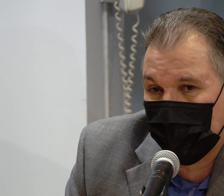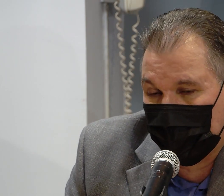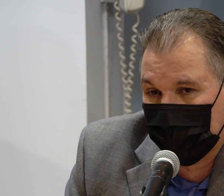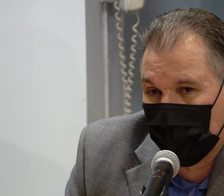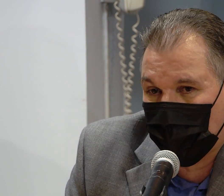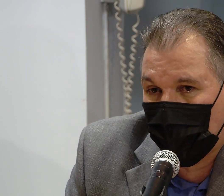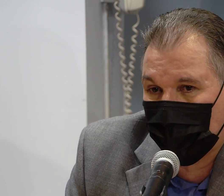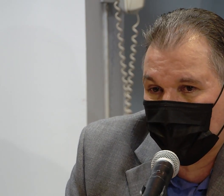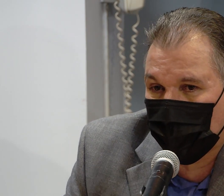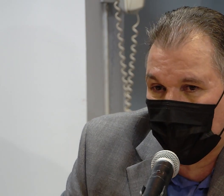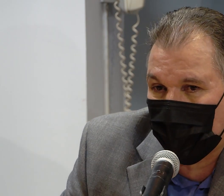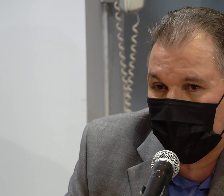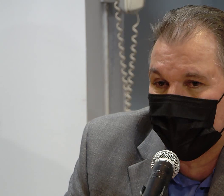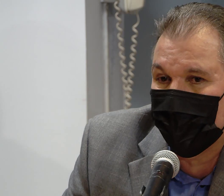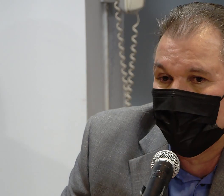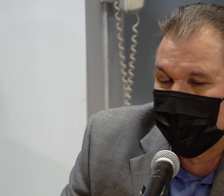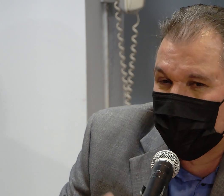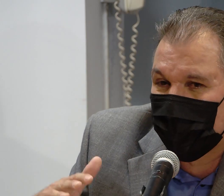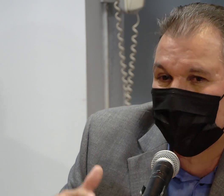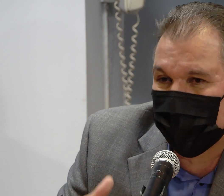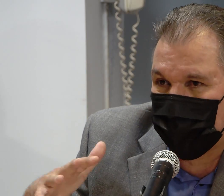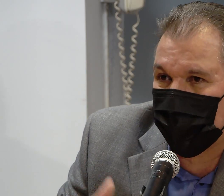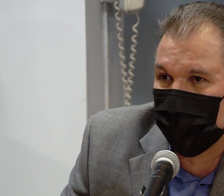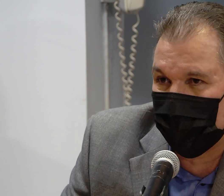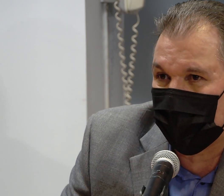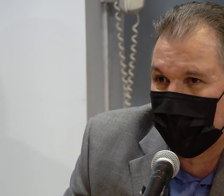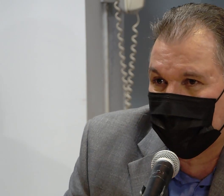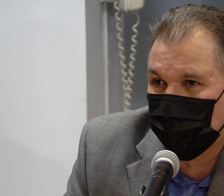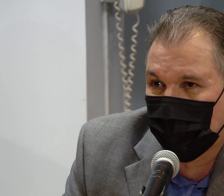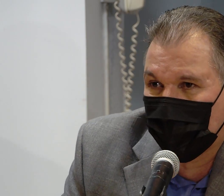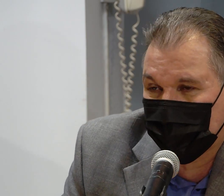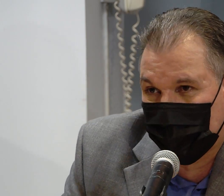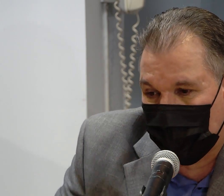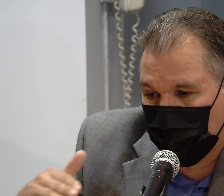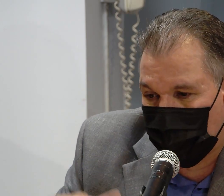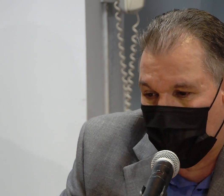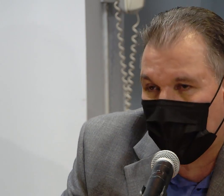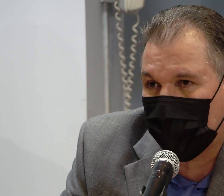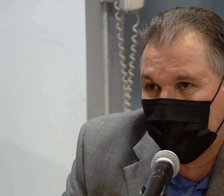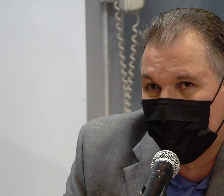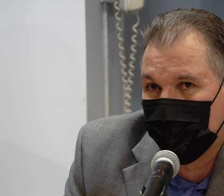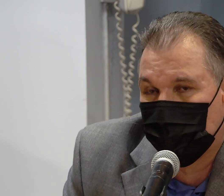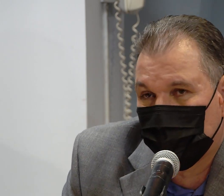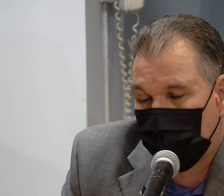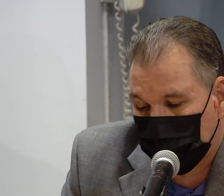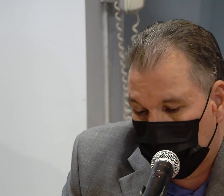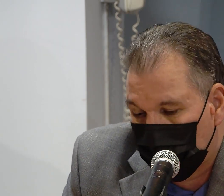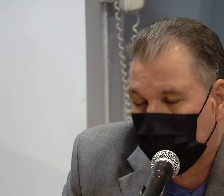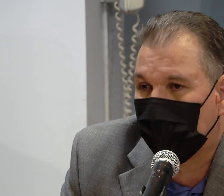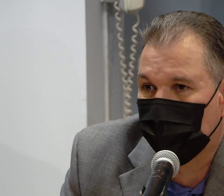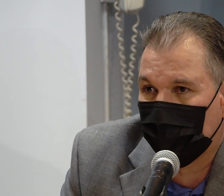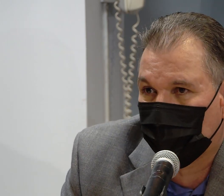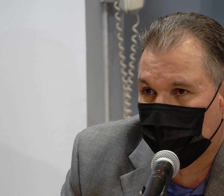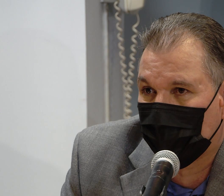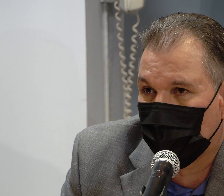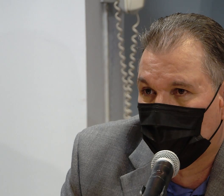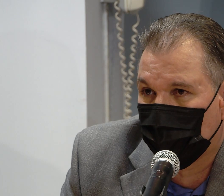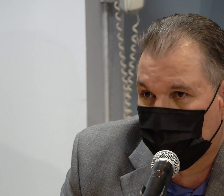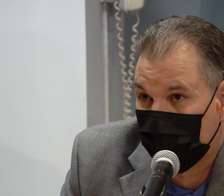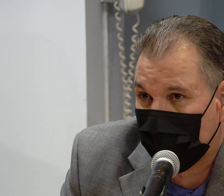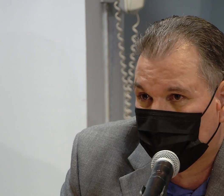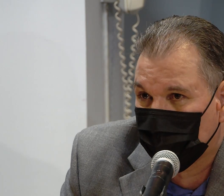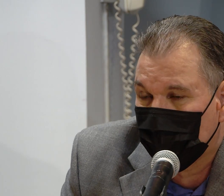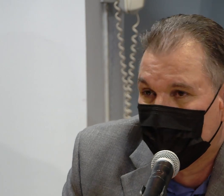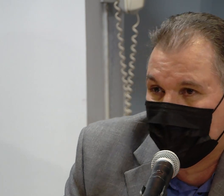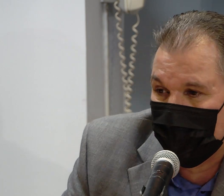grande estábamos hablando de cerca de 3 pies de salgado que se fue paso por debajo de los de los